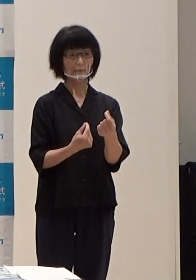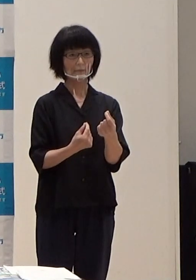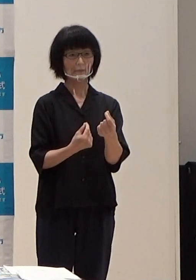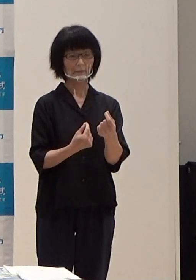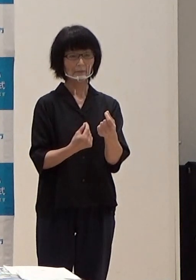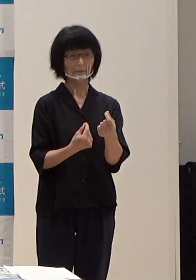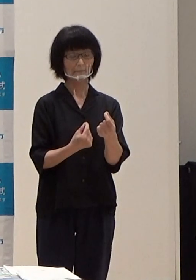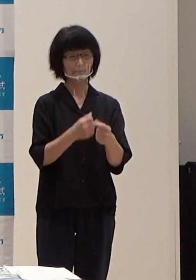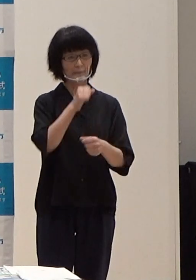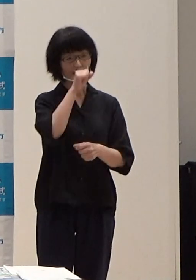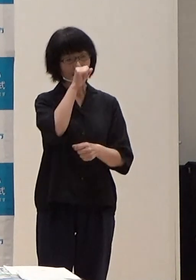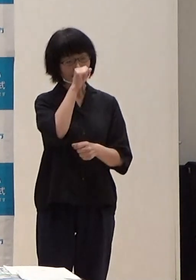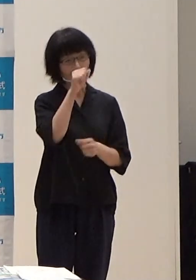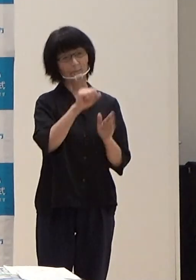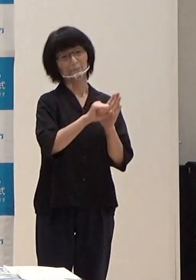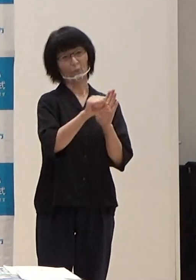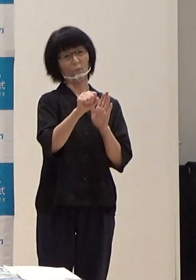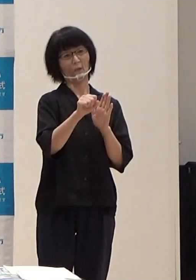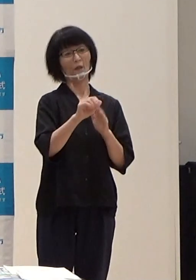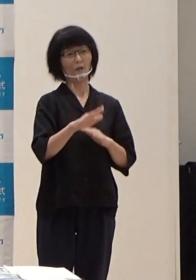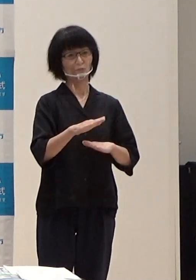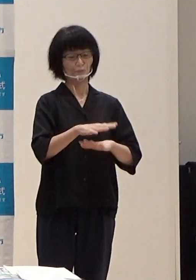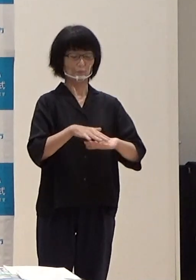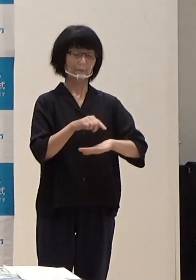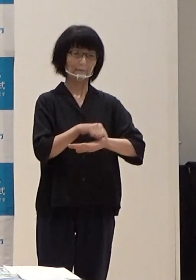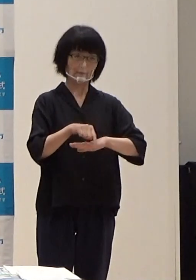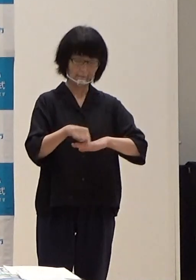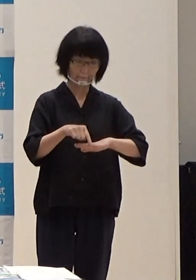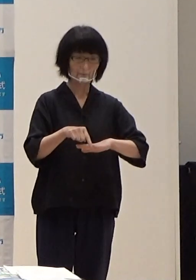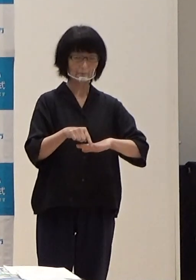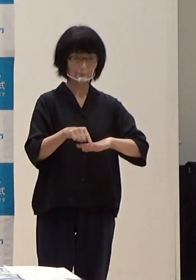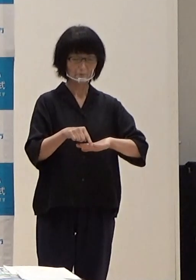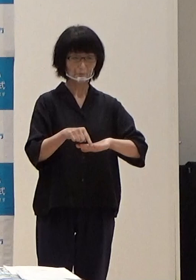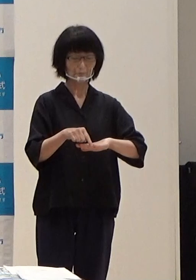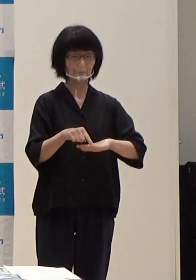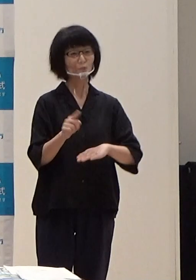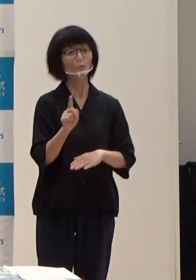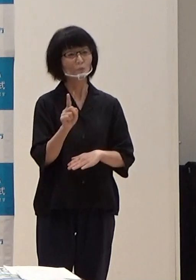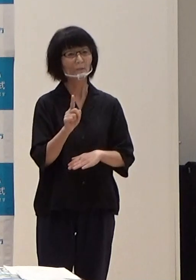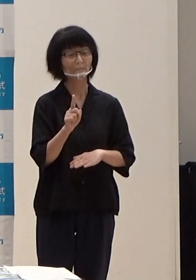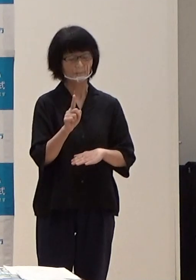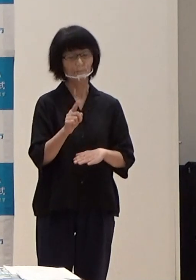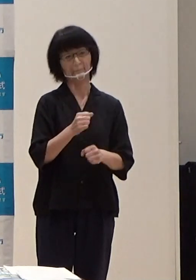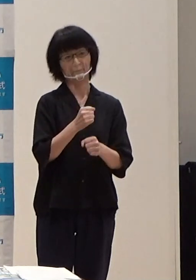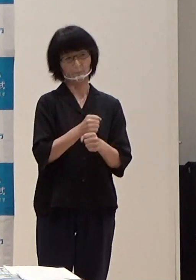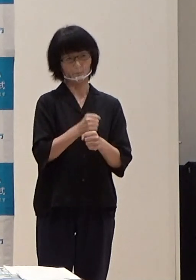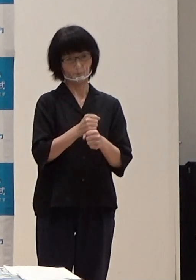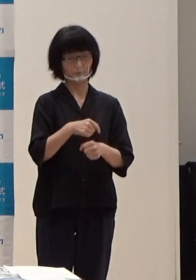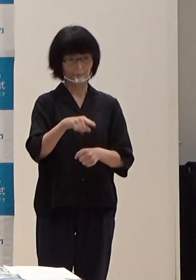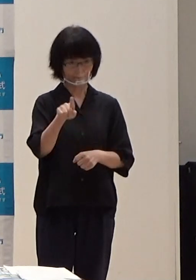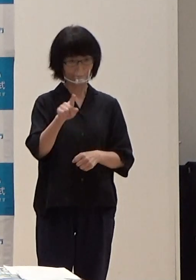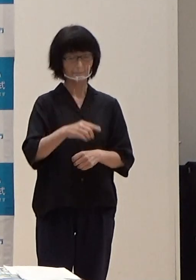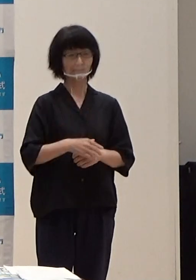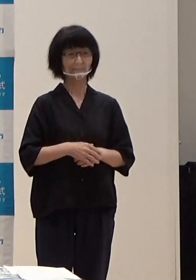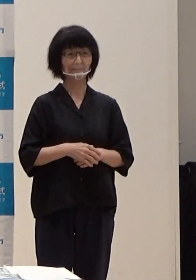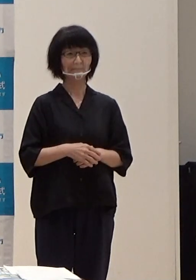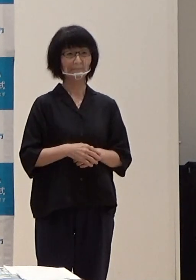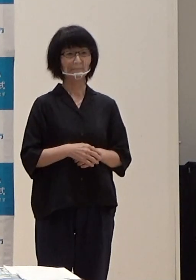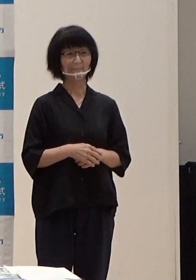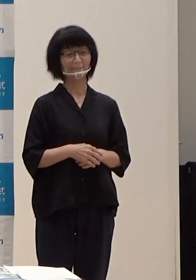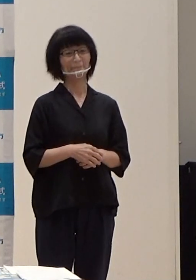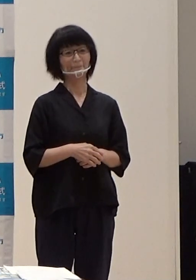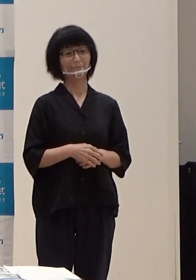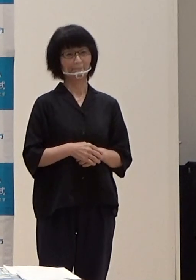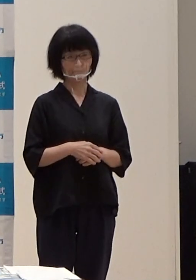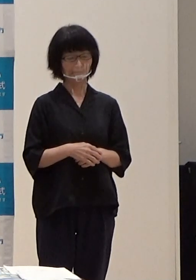プラスに作用するような都市計画をどう作っていくかという観点で都市計画マスタープランの、